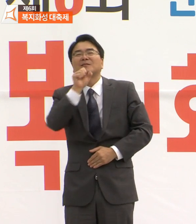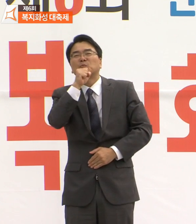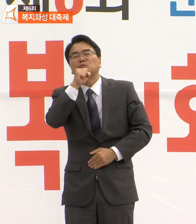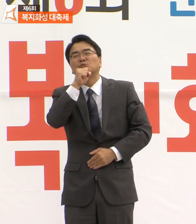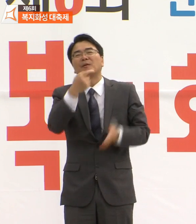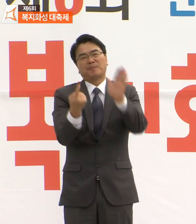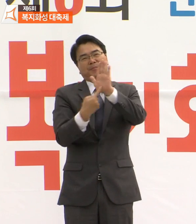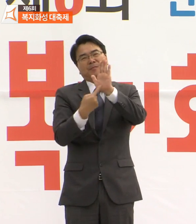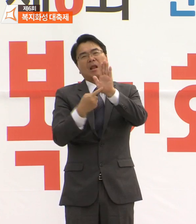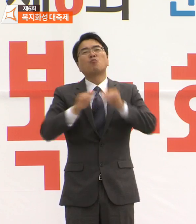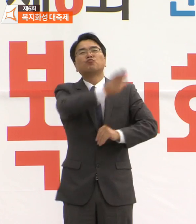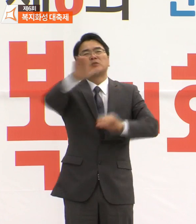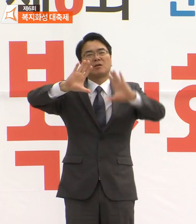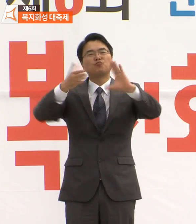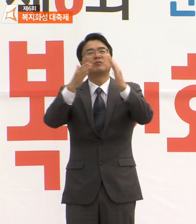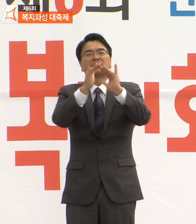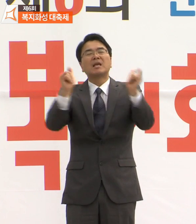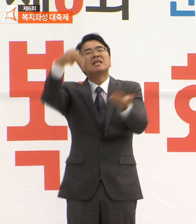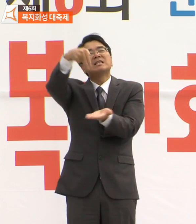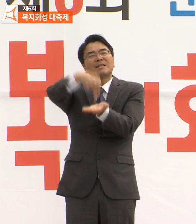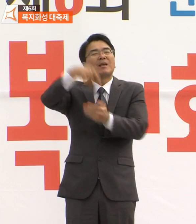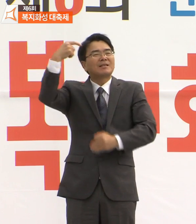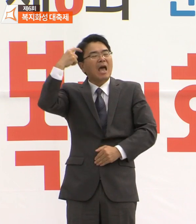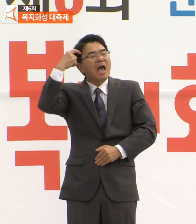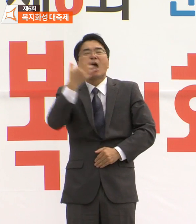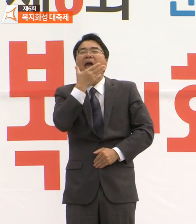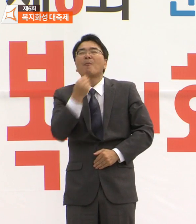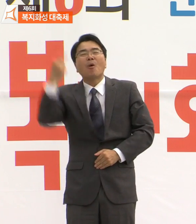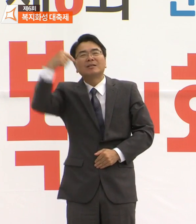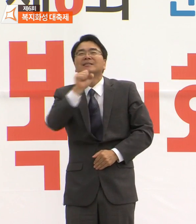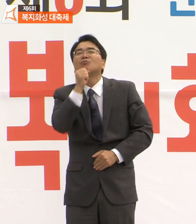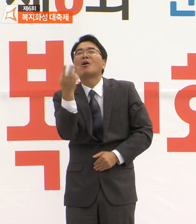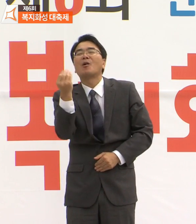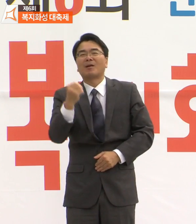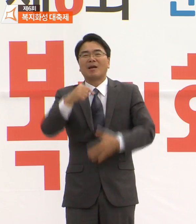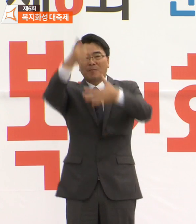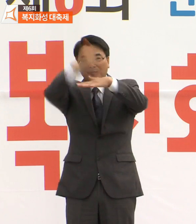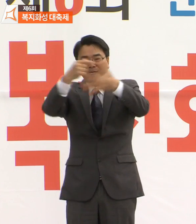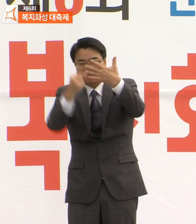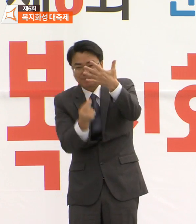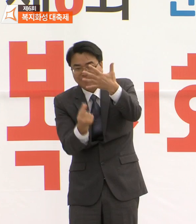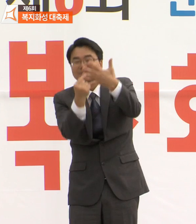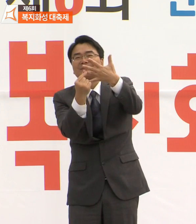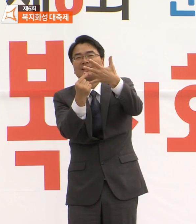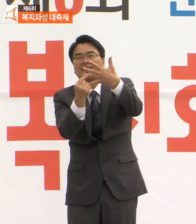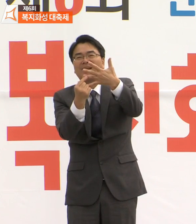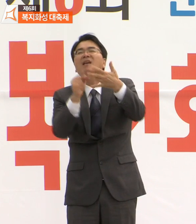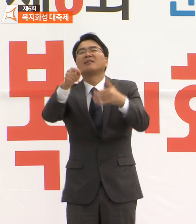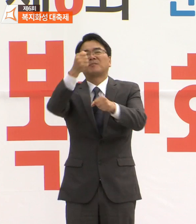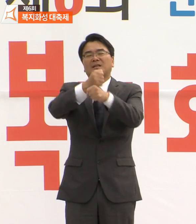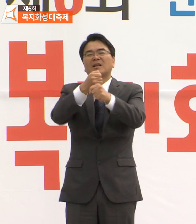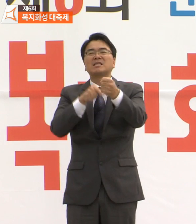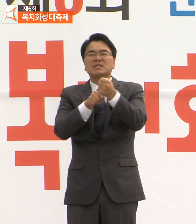생각하고 있는 국민들이 그 정도의 국가적 평가를 받고 있습니다. 물론 이렇게 만들어지게 된 거에 대해서는 여러